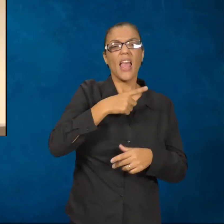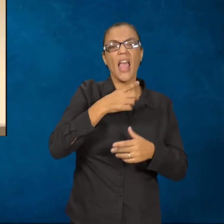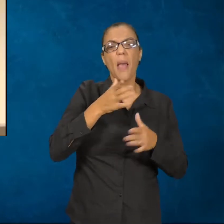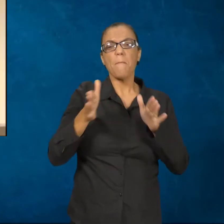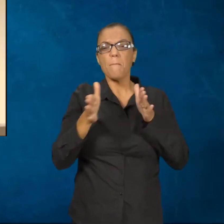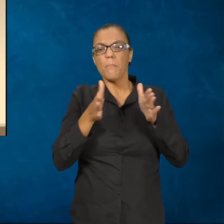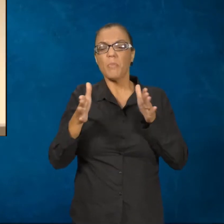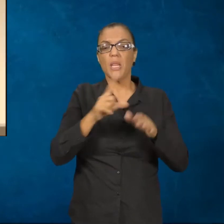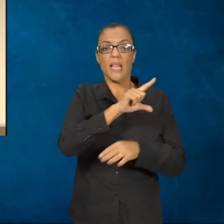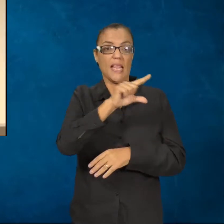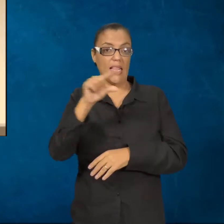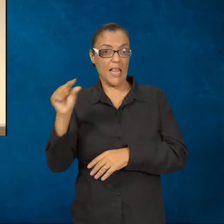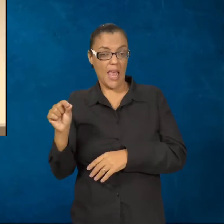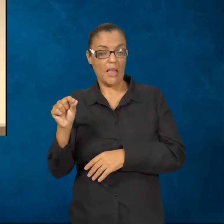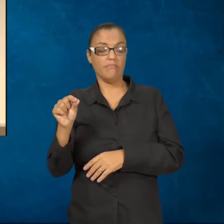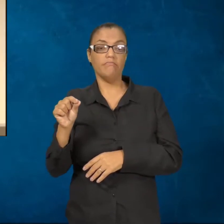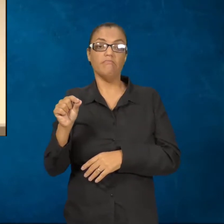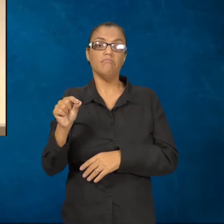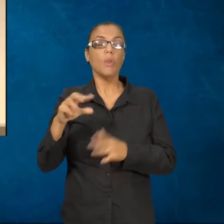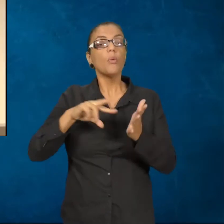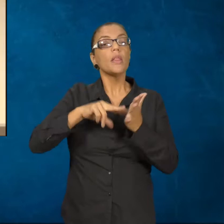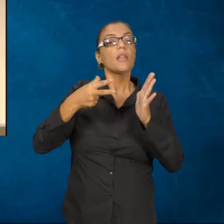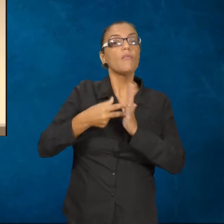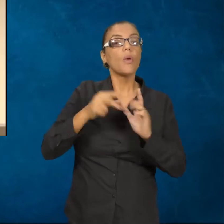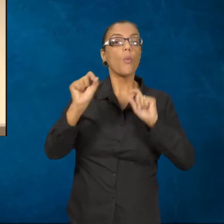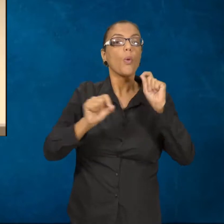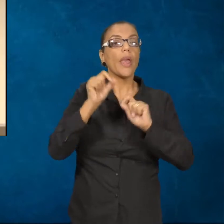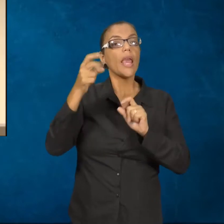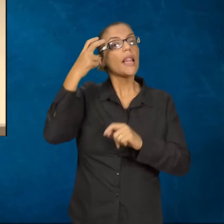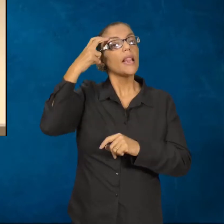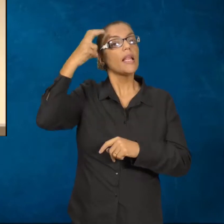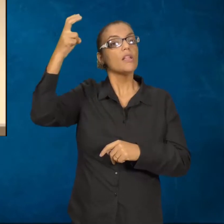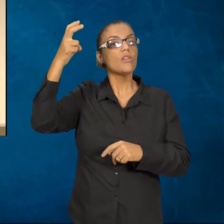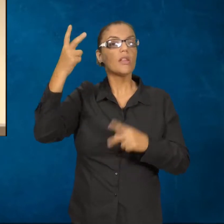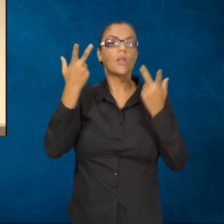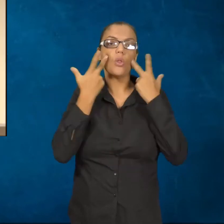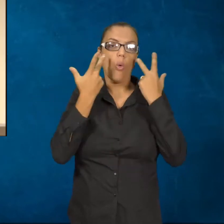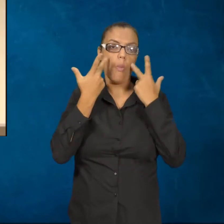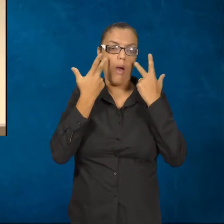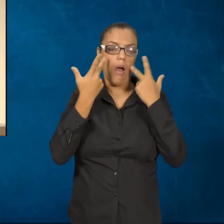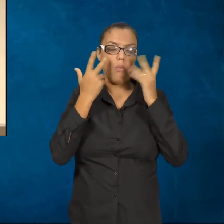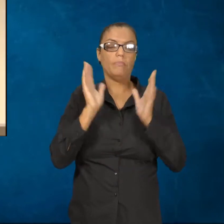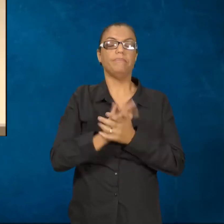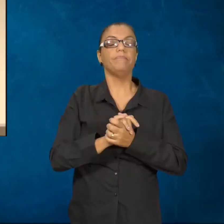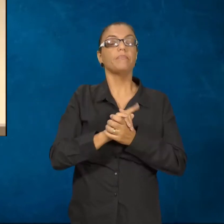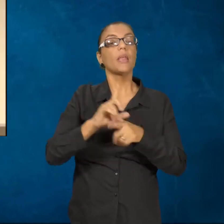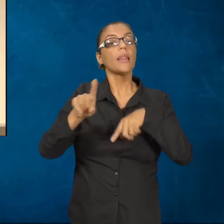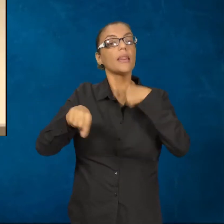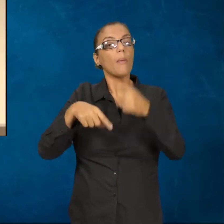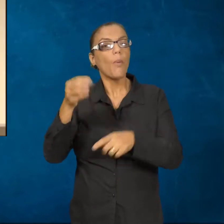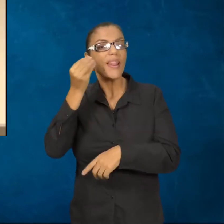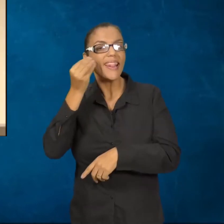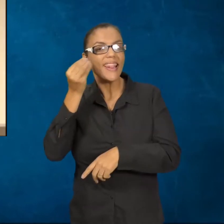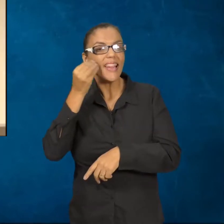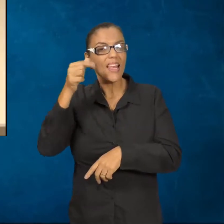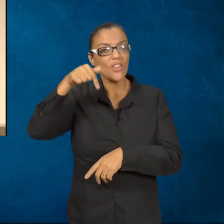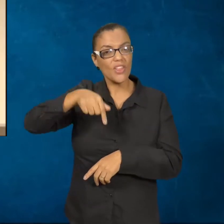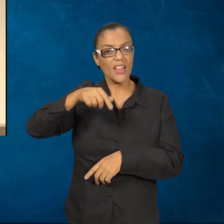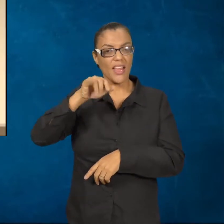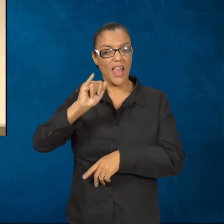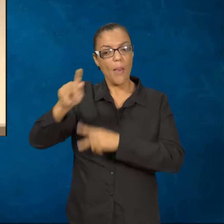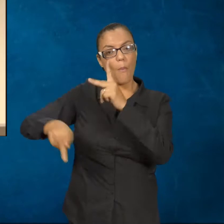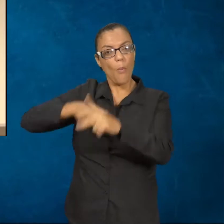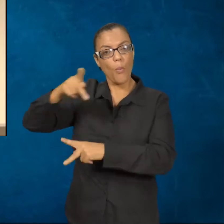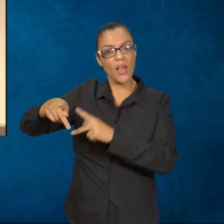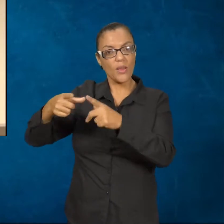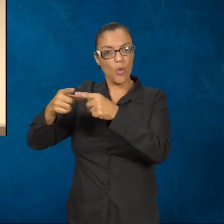ingleses é 100. Tradução, os ingleses são normais. Foi feito um teste de QI na